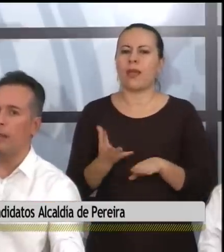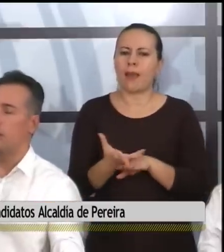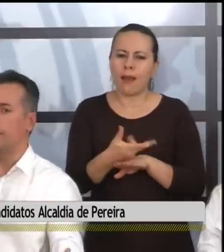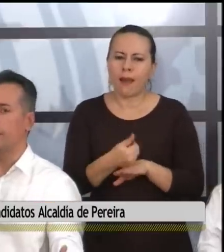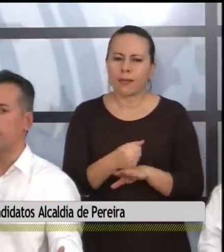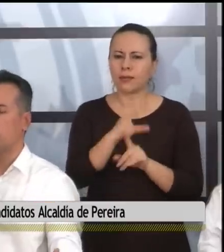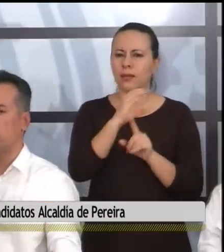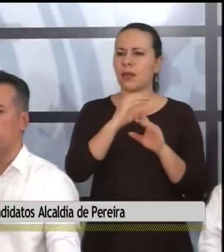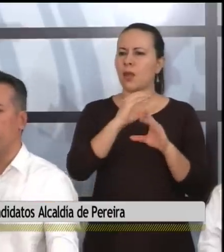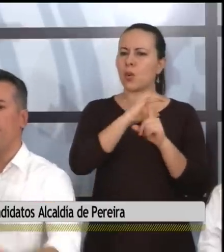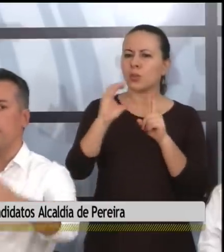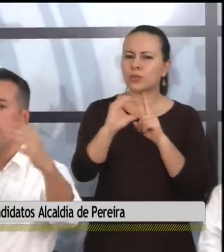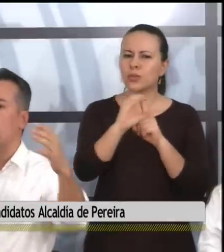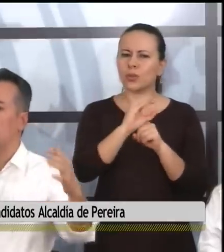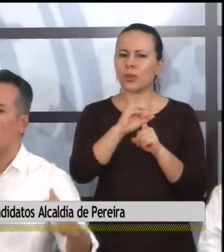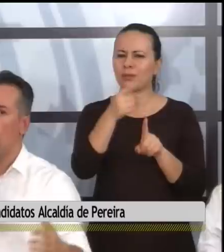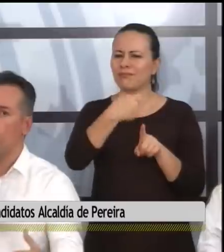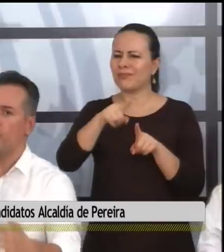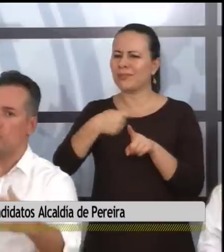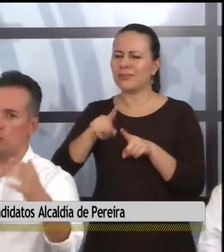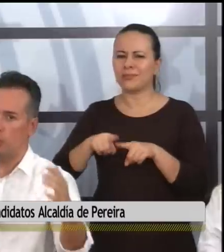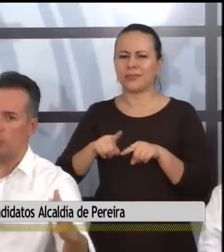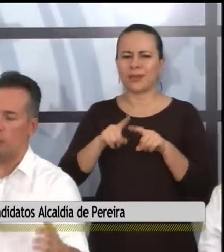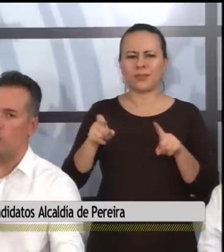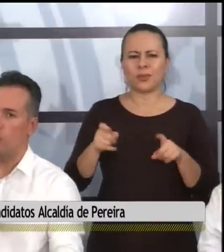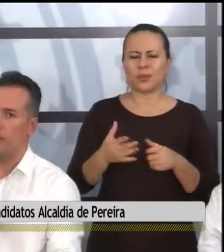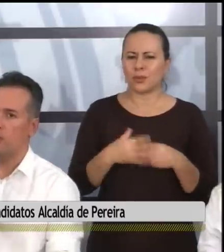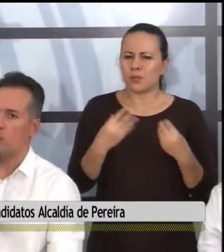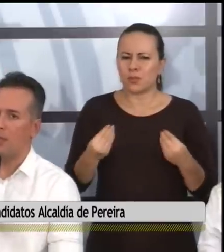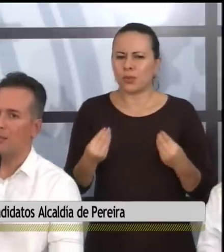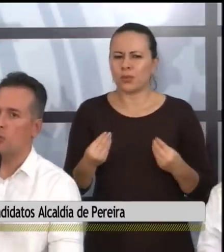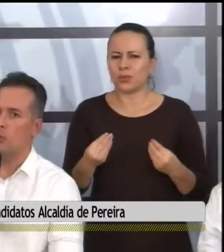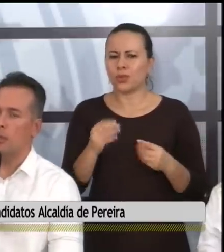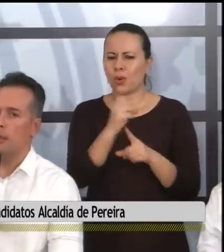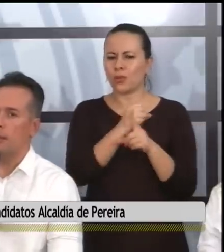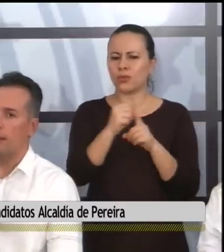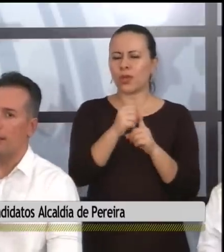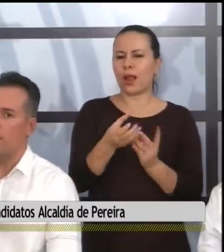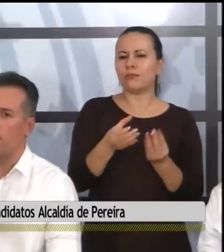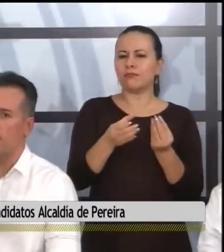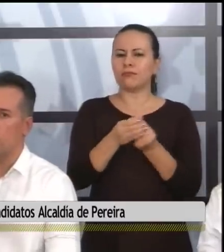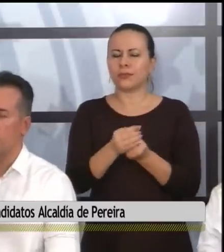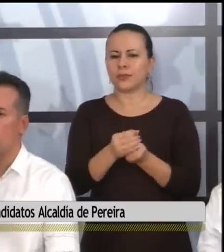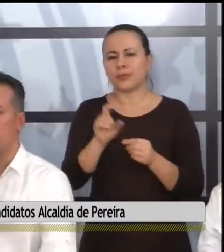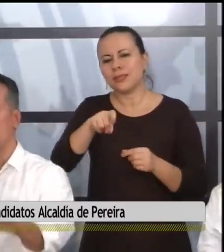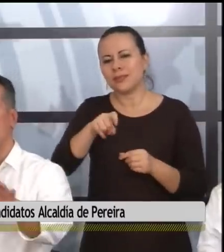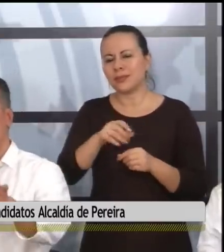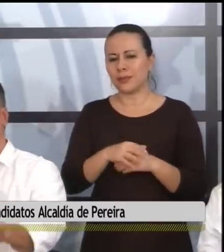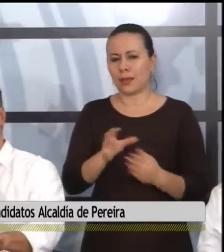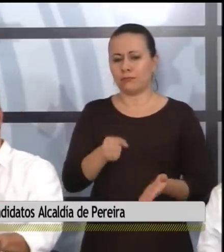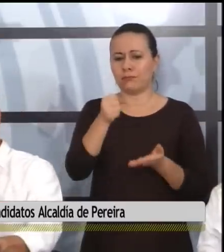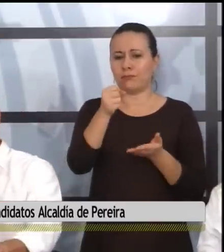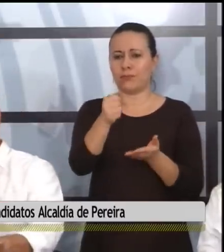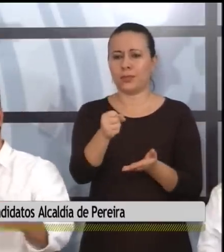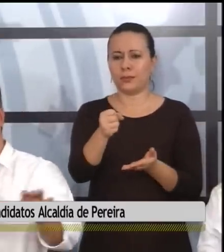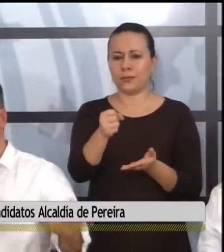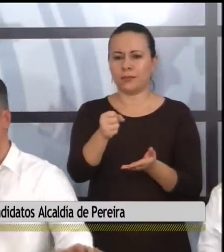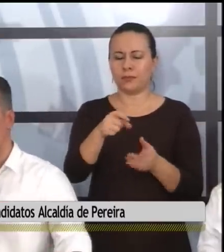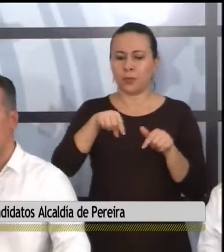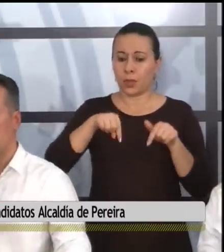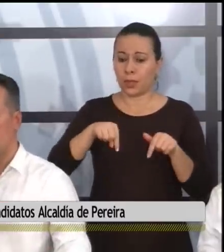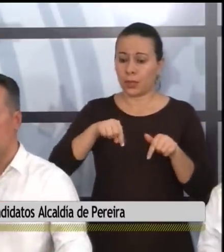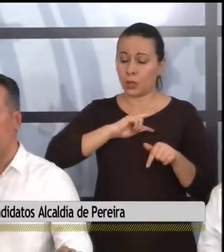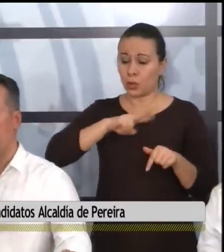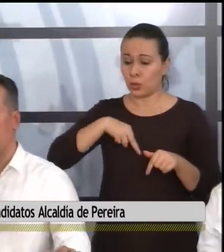cultura, en fin, todos estos componentes sociales hoy reclaman mayor inversión. Entonces, nuestra